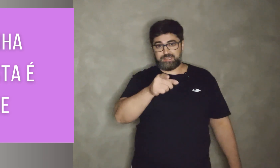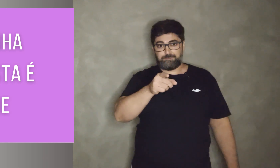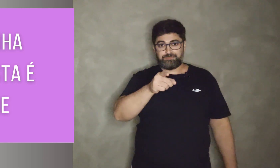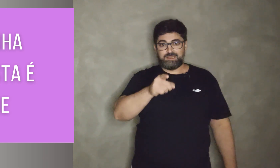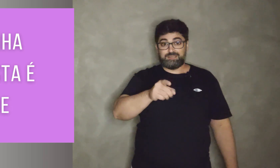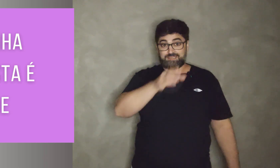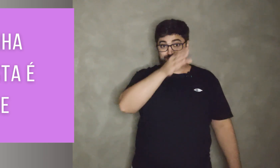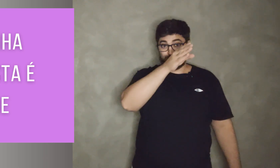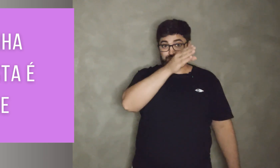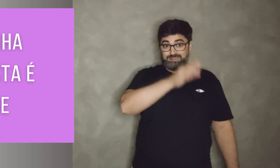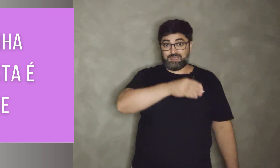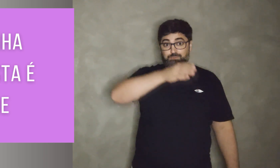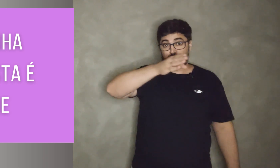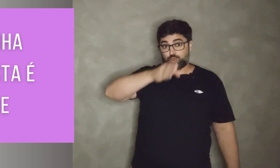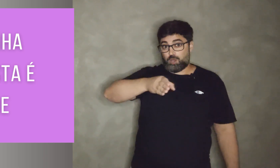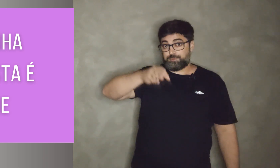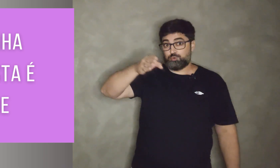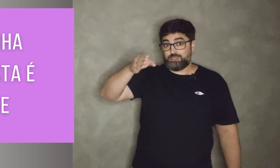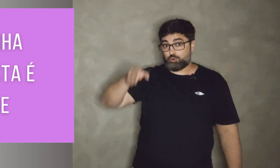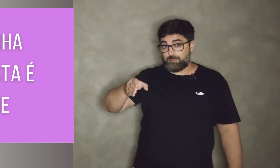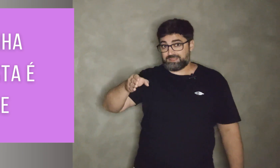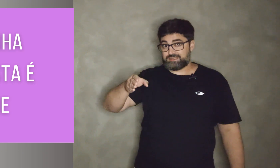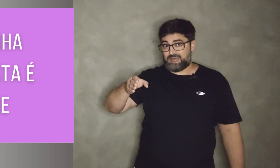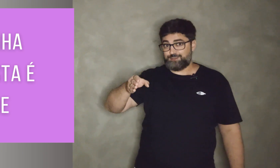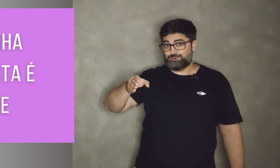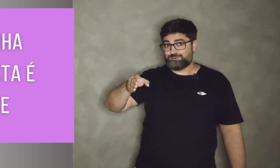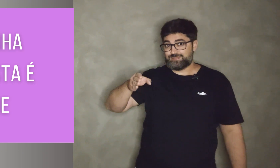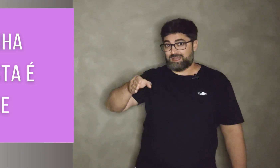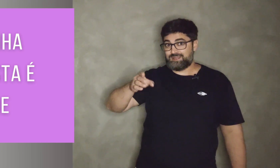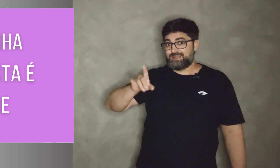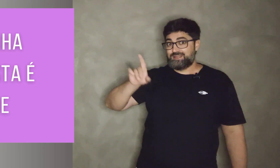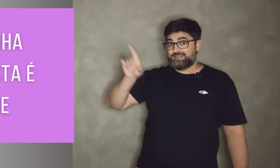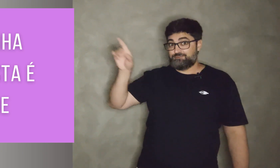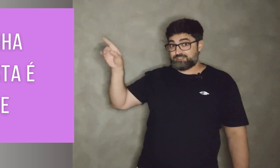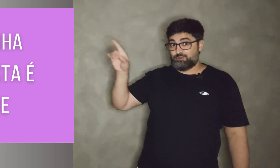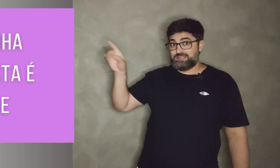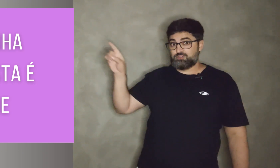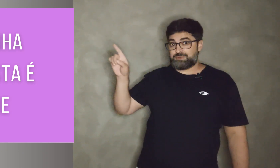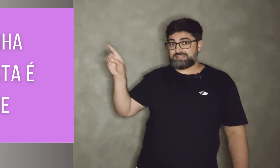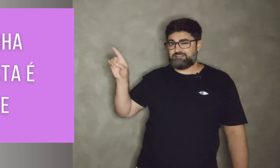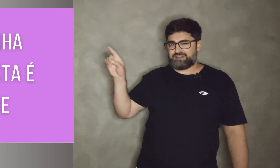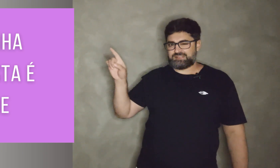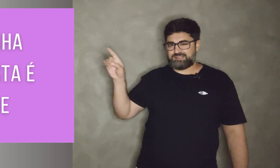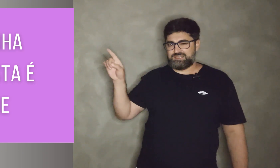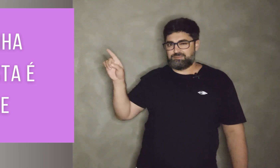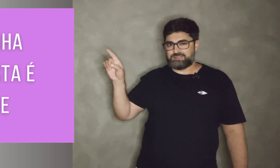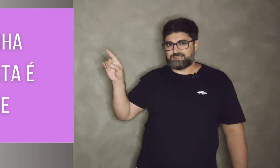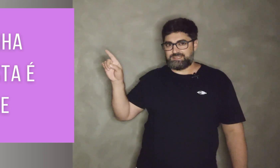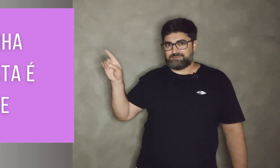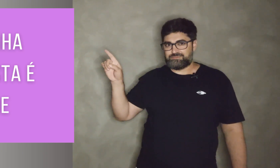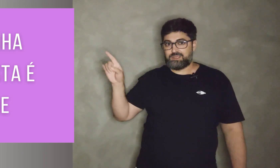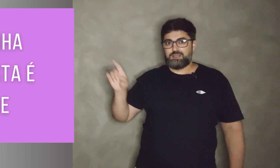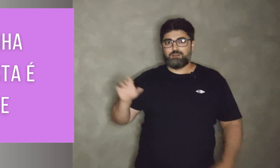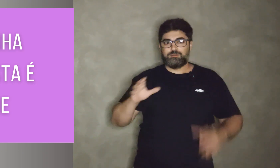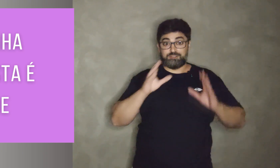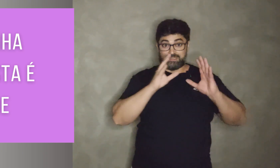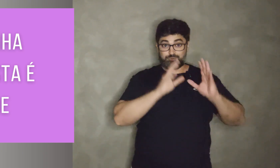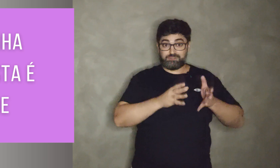você? Questão de tempo, tópico e comentário, tá? E você olhando para esta frase simples aqui, nós temos o